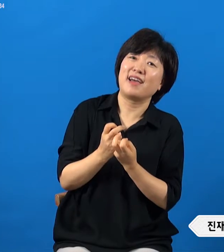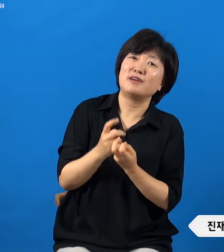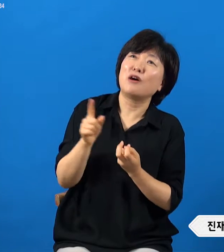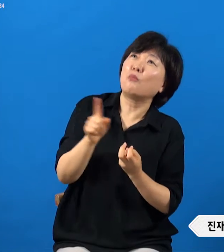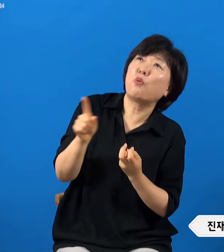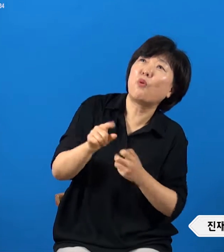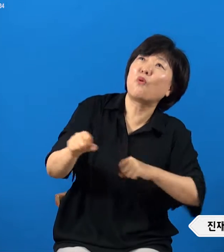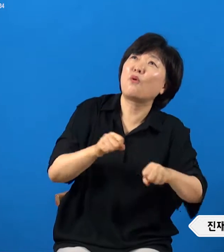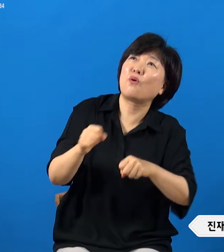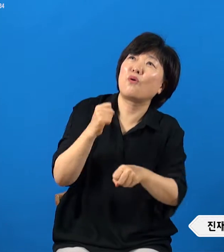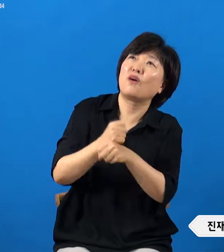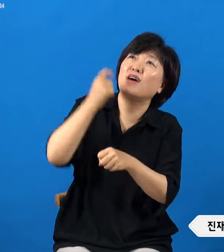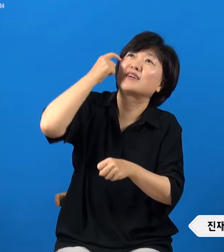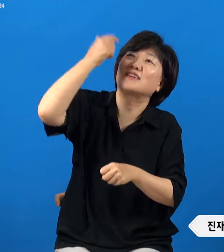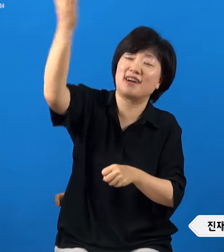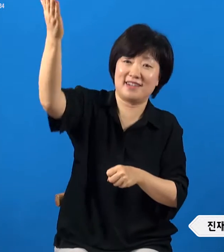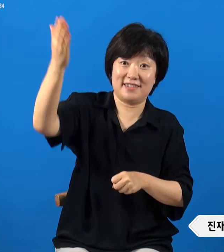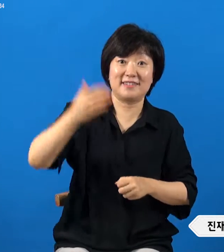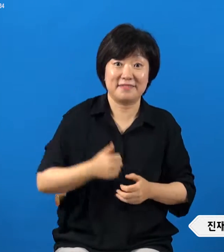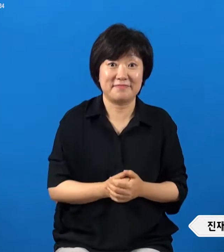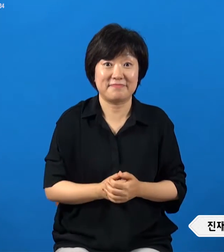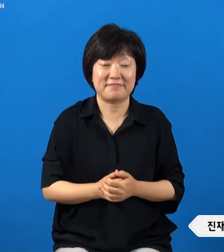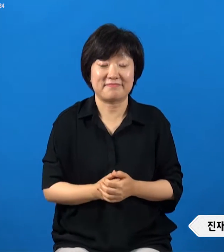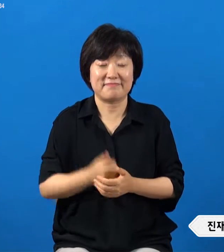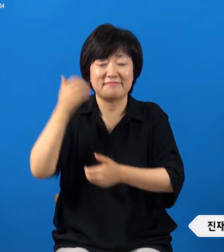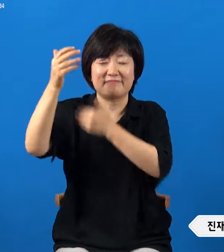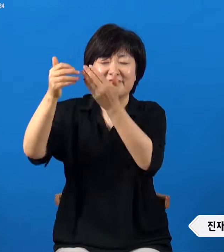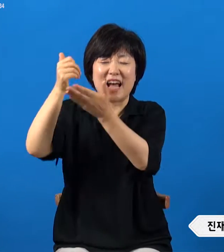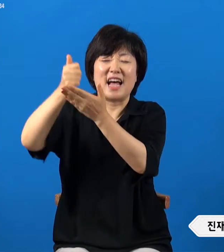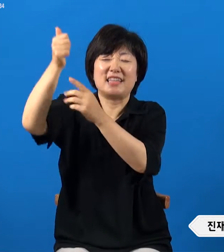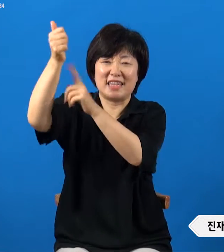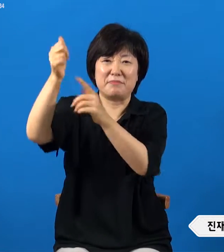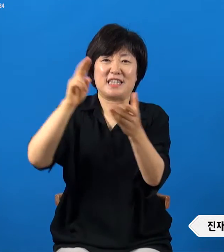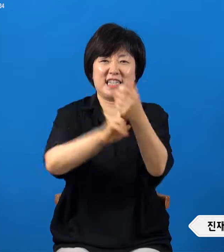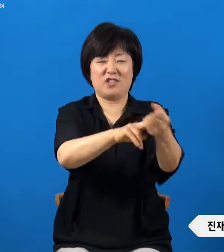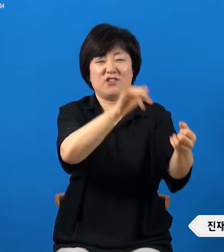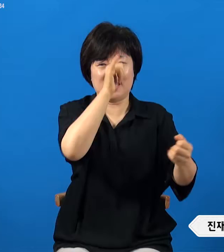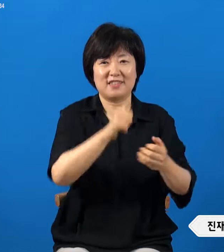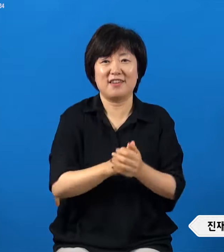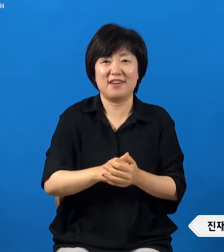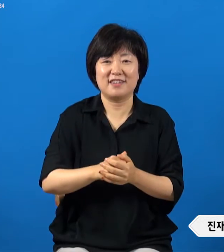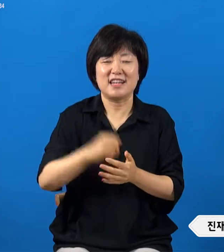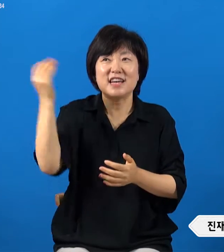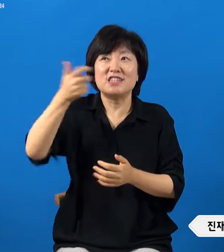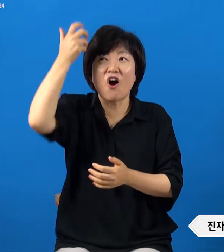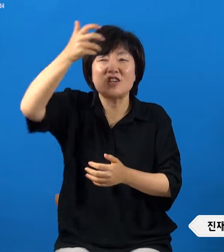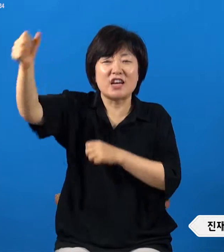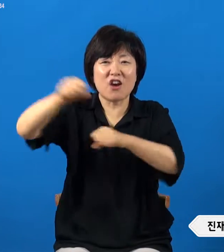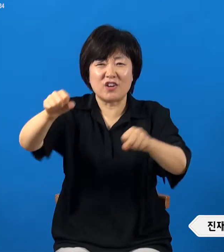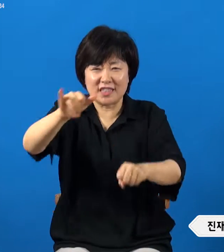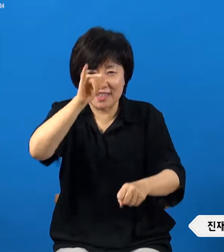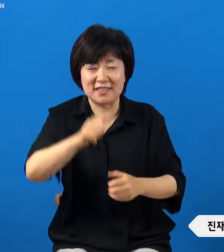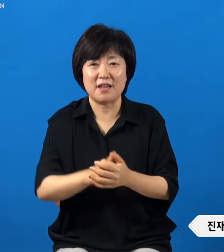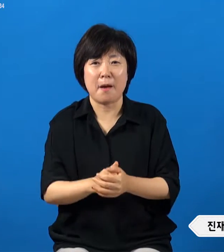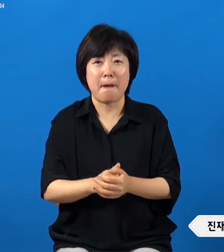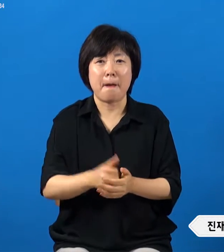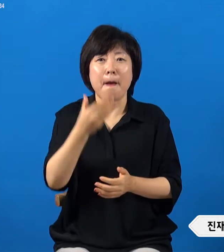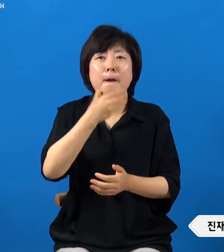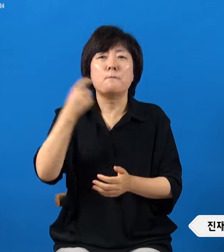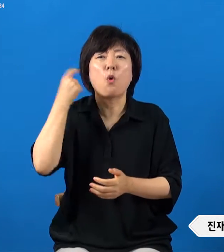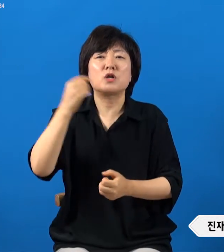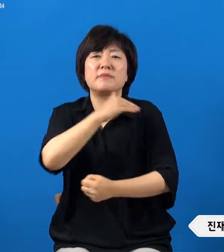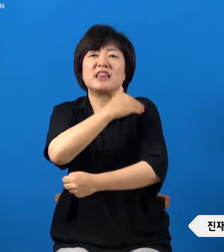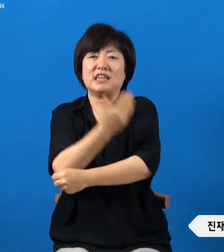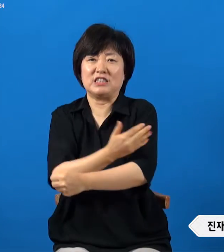사랑하는 여러분, 하나님의 기적이 있습니다. 성령의 역사가 있습니다. 복음의 능력이 있습니다. 그 복음 앞에